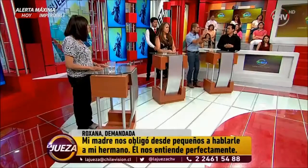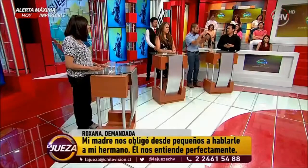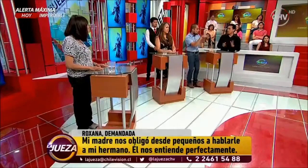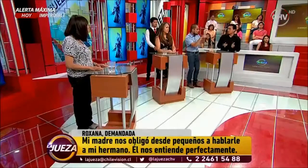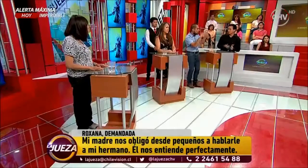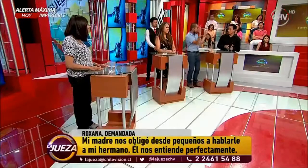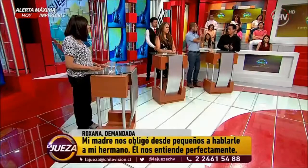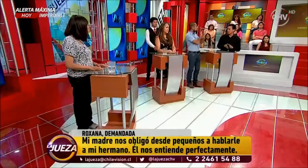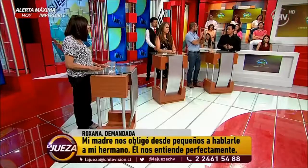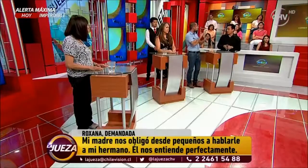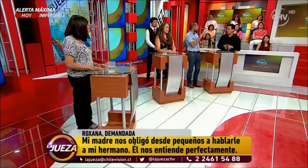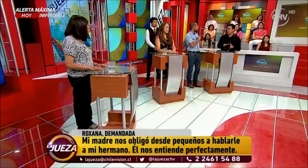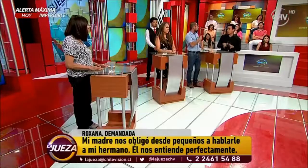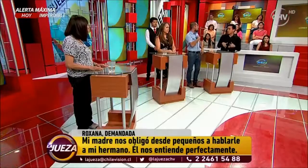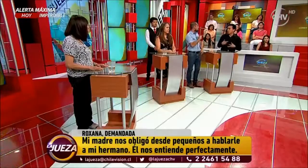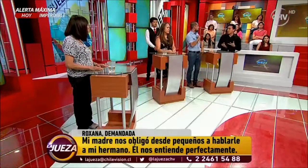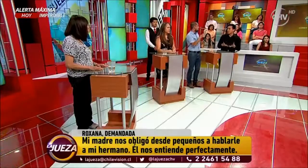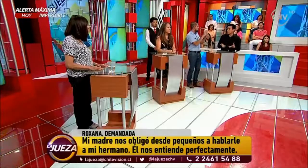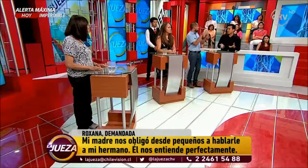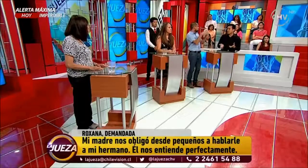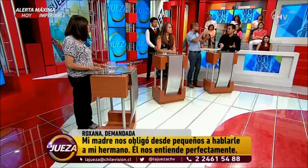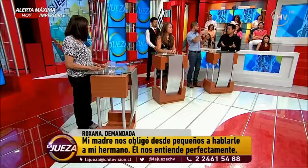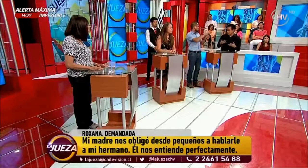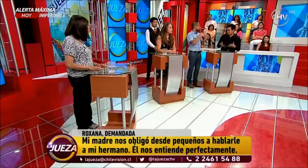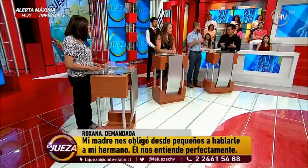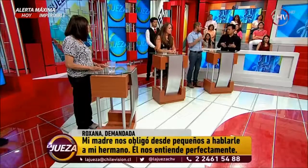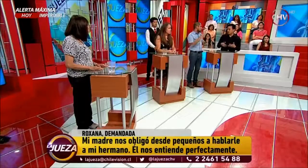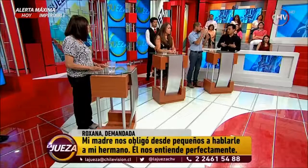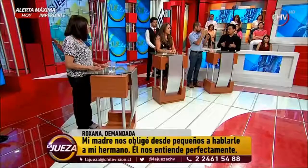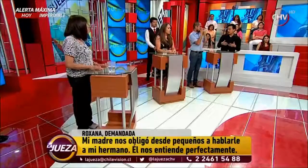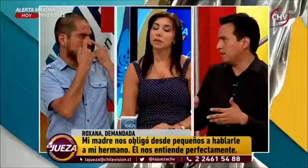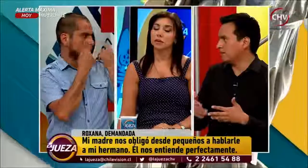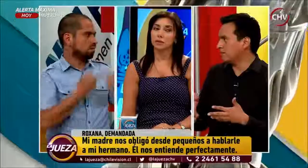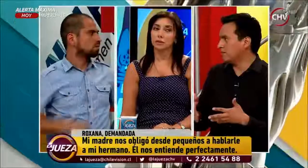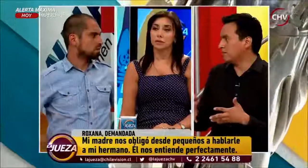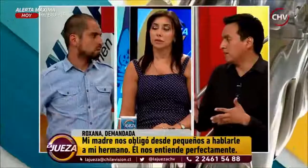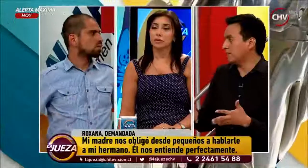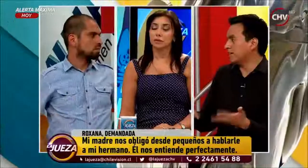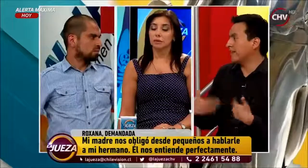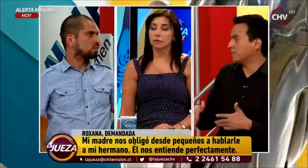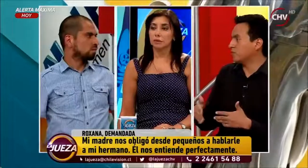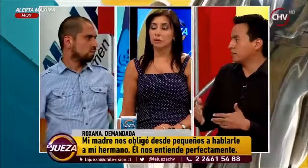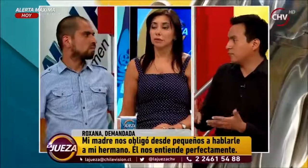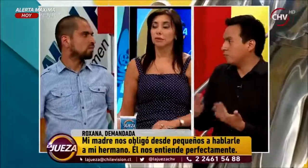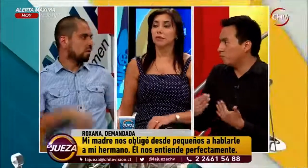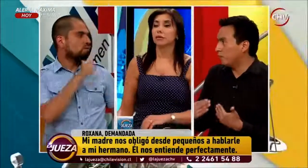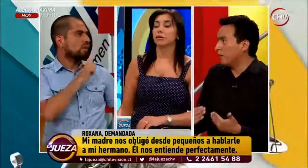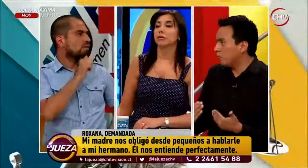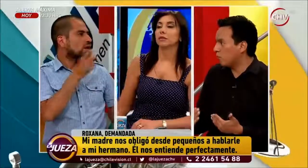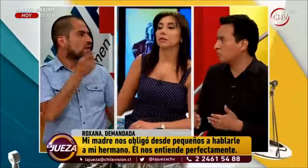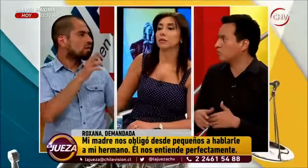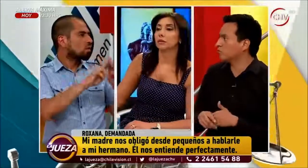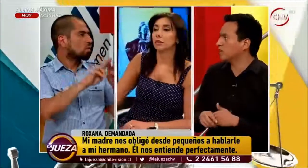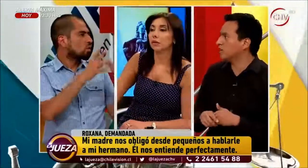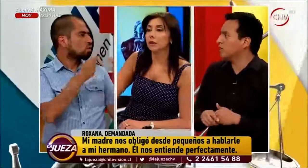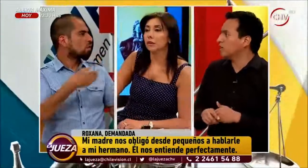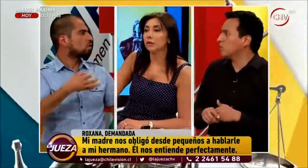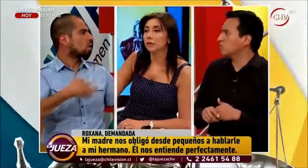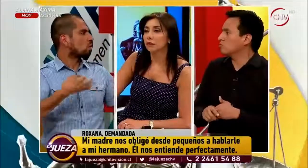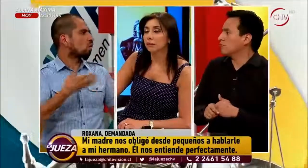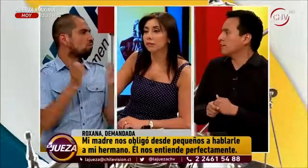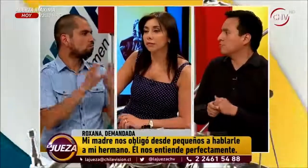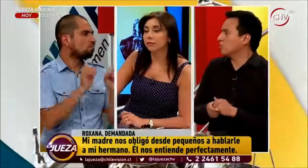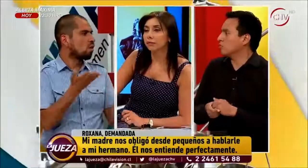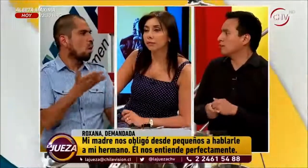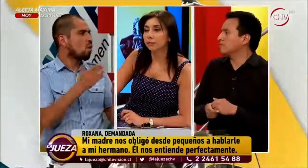persona, si es una hermana o es la tía o la hermana o alguien de la familia distingue y no permite entrar a nadie porque ve poco. Entonces, ¿cómo